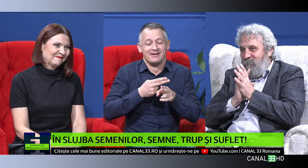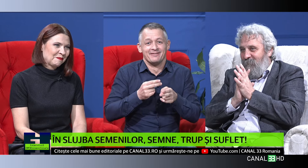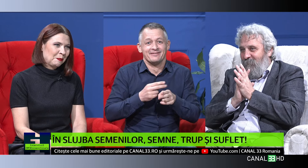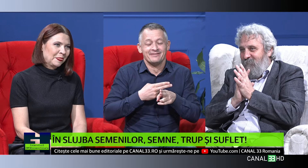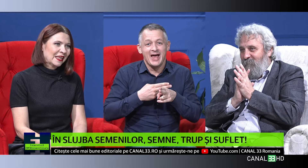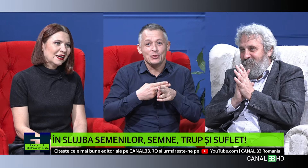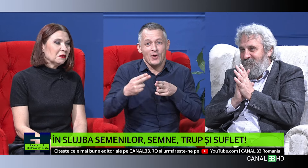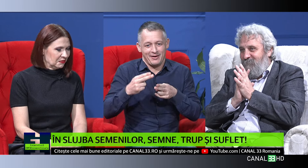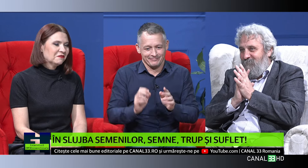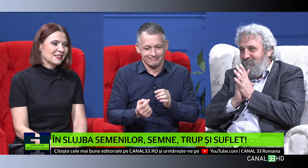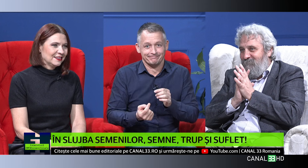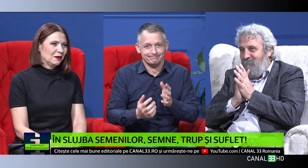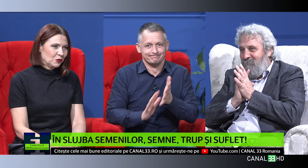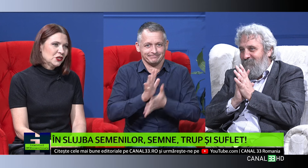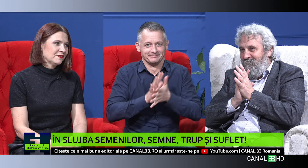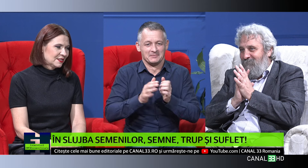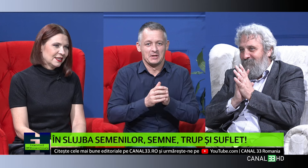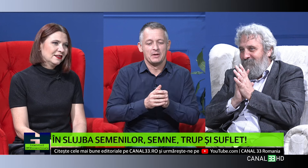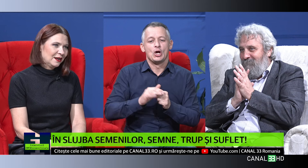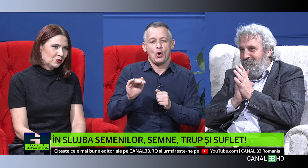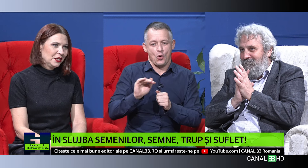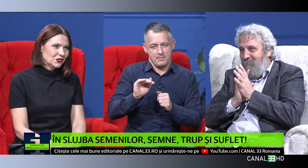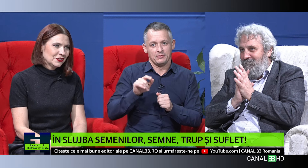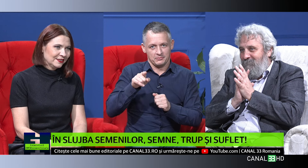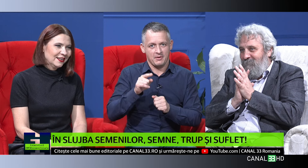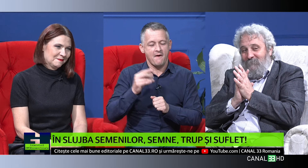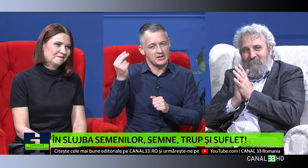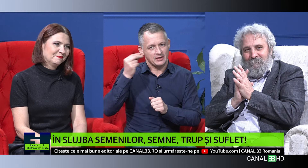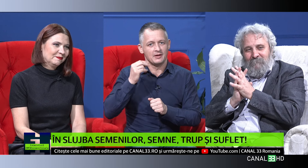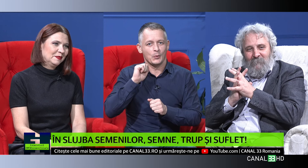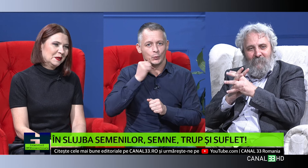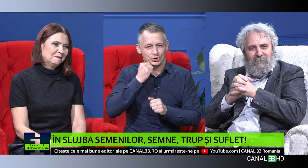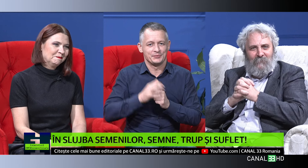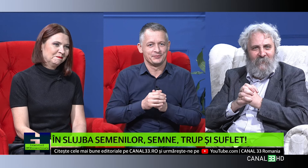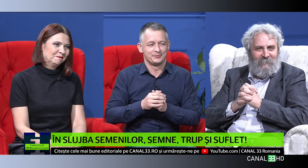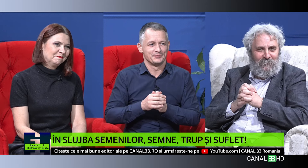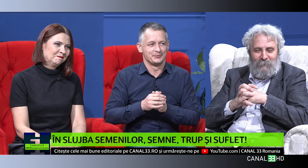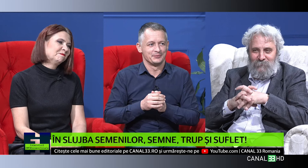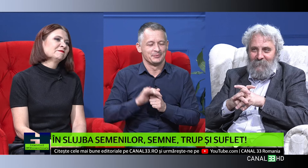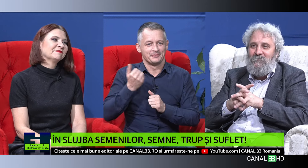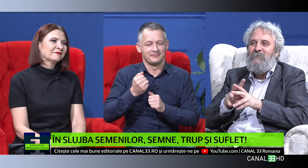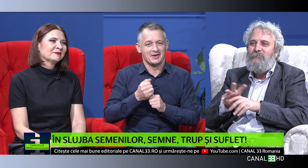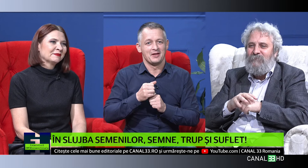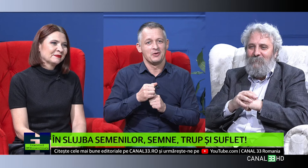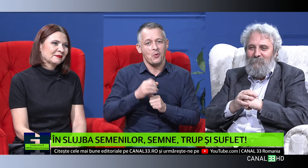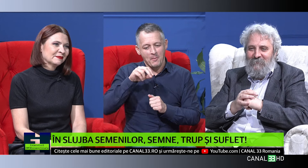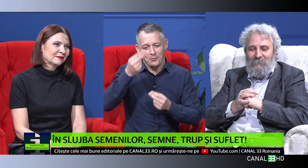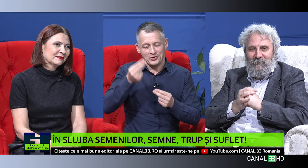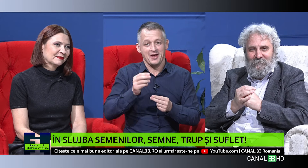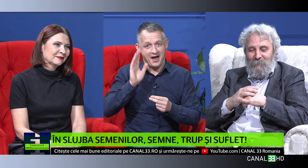deja a preluat... Învață de la bunici, a învățat de la bunici, da. Măi, oameni buni, avem totuși datorită acestei copile un semn